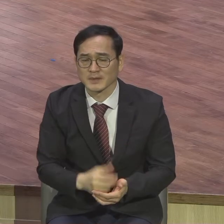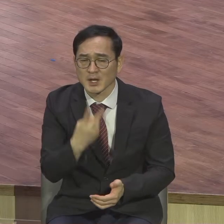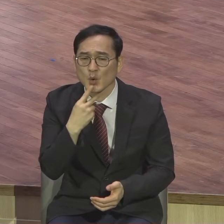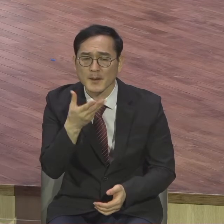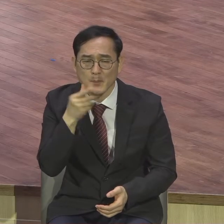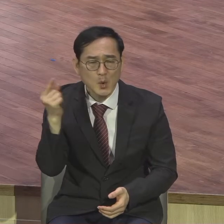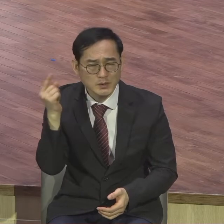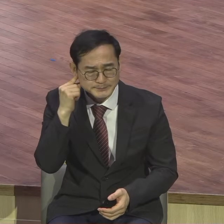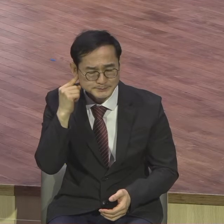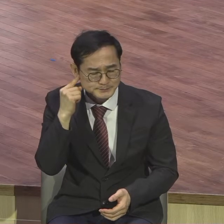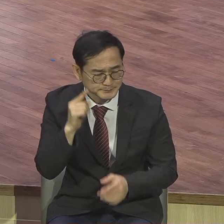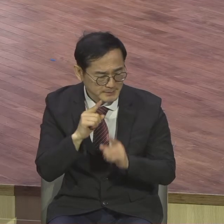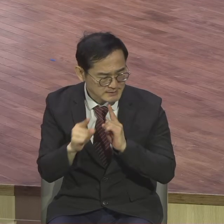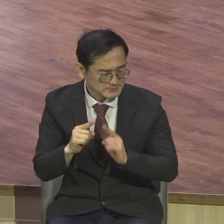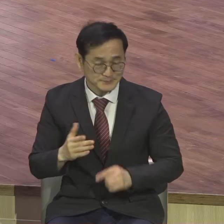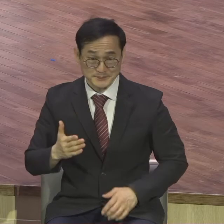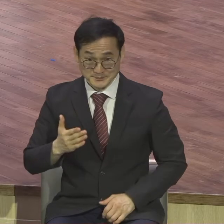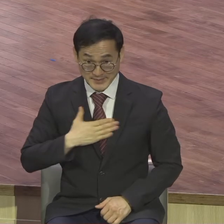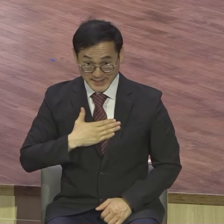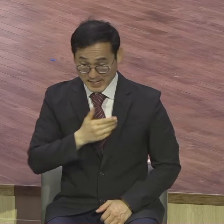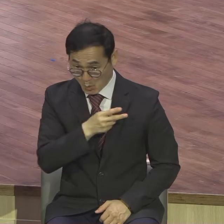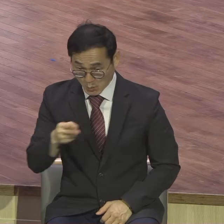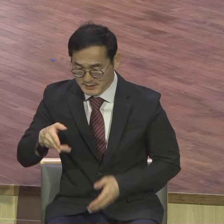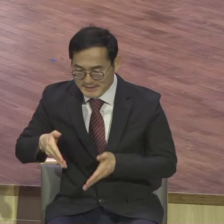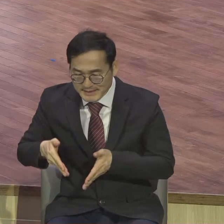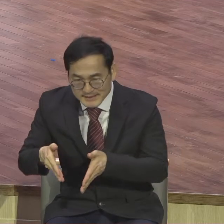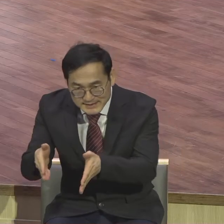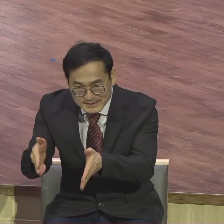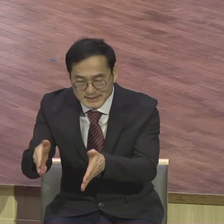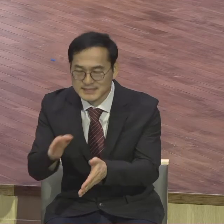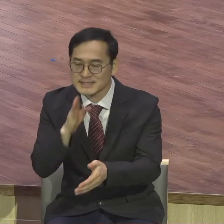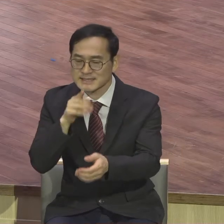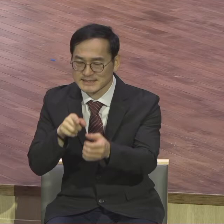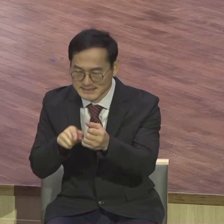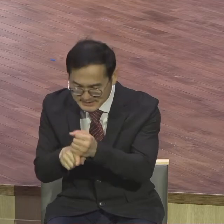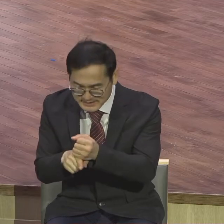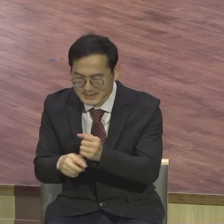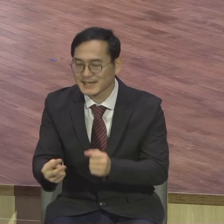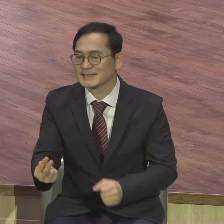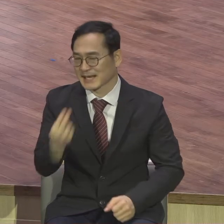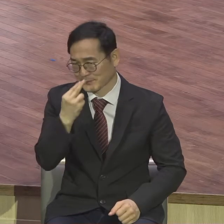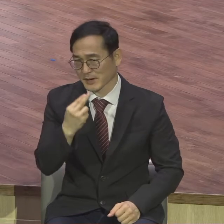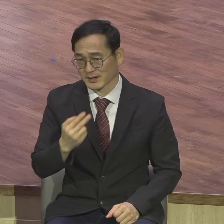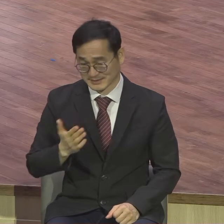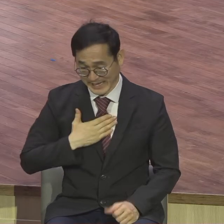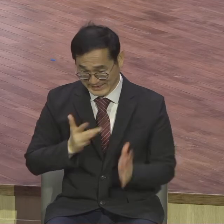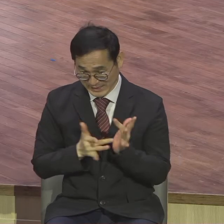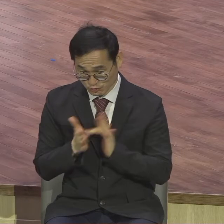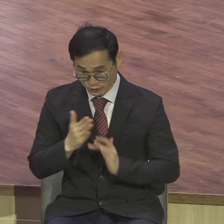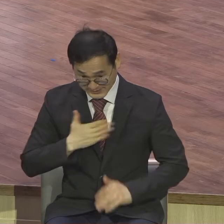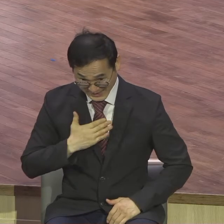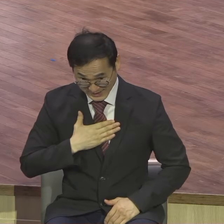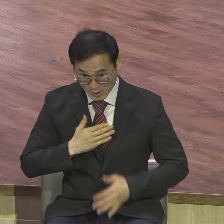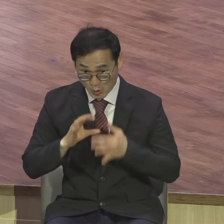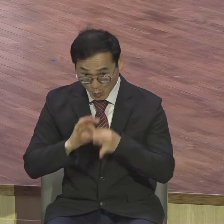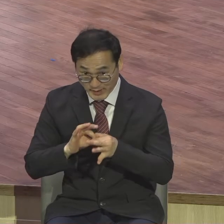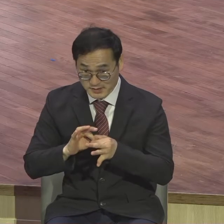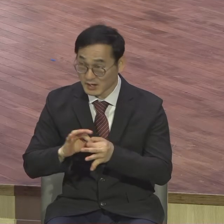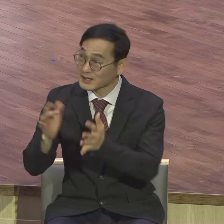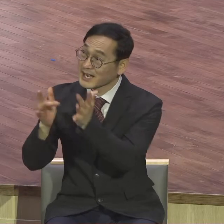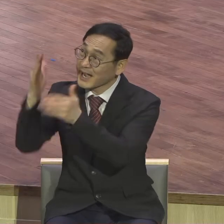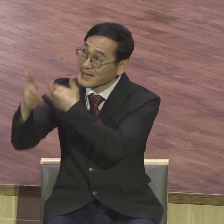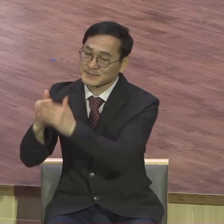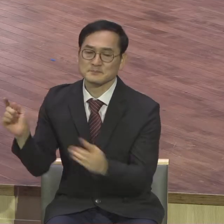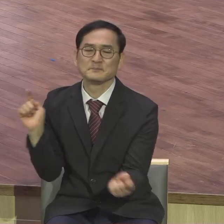요한복음 13절에 예수님 직접 말씀했어요. 내가 곧 길이요 진리요 생명이다. 나로 말미암자 아버지 갈 자가 없다.